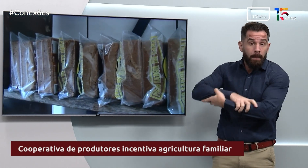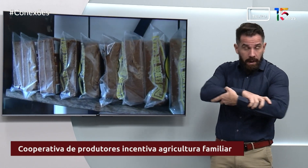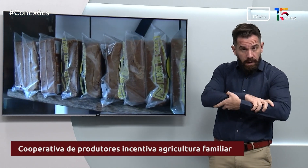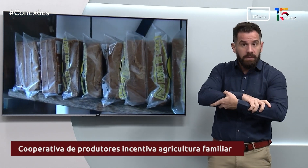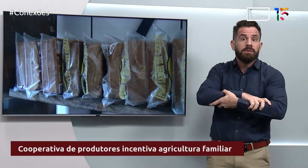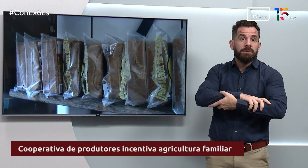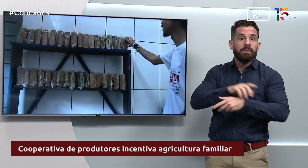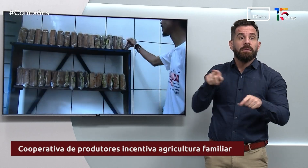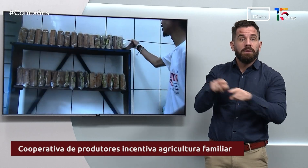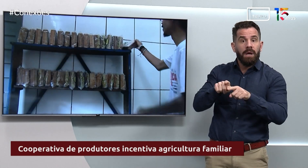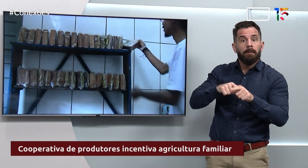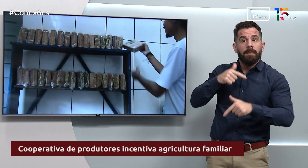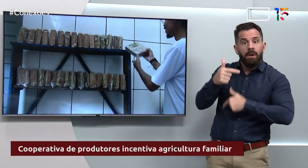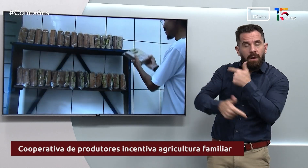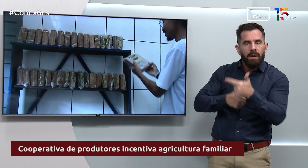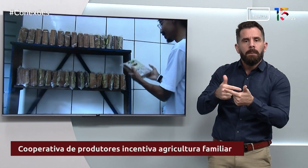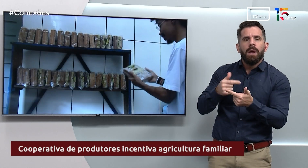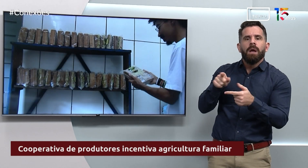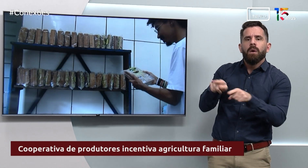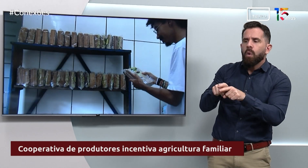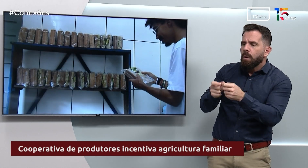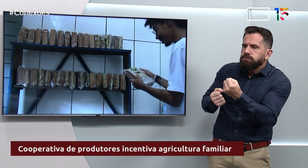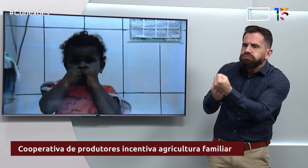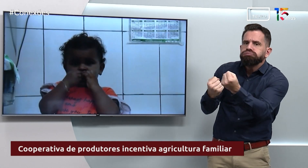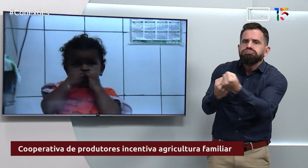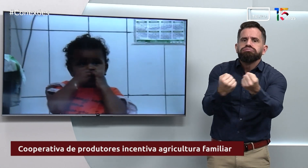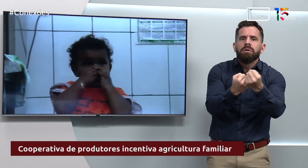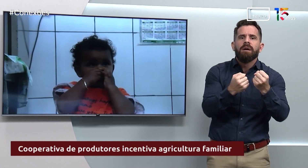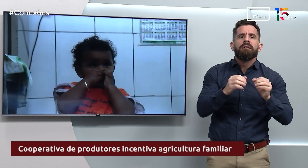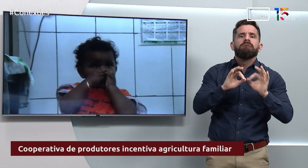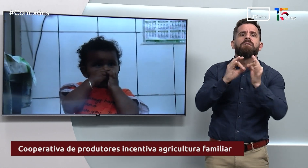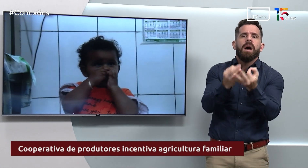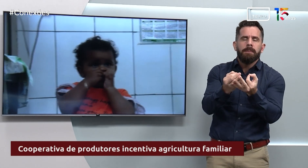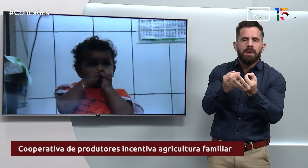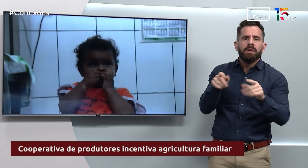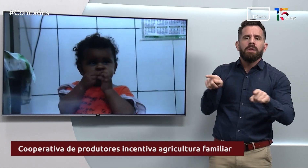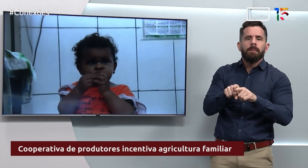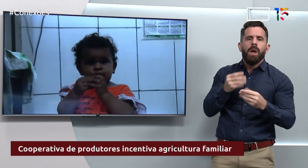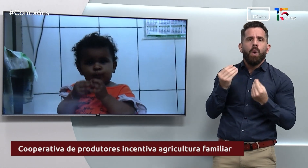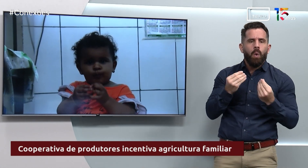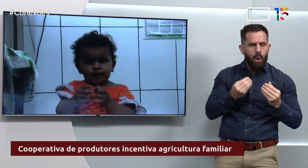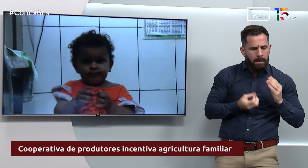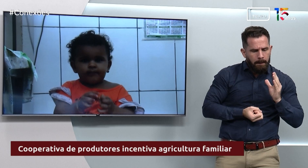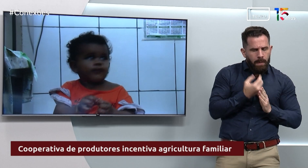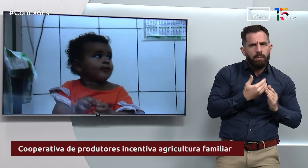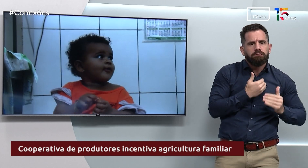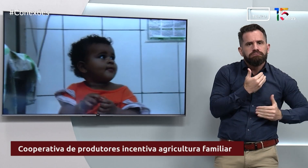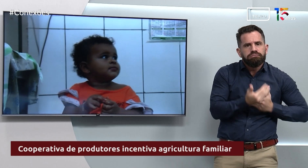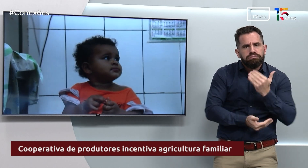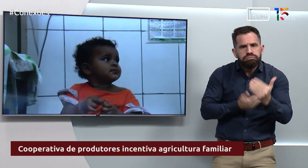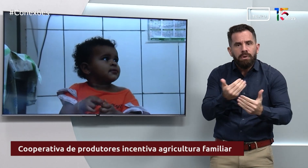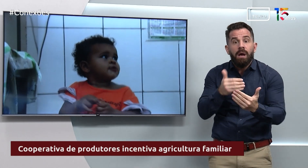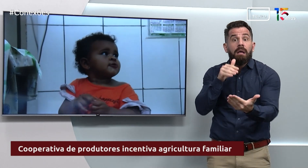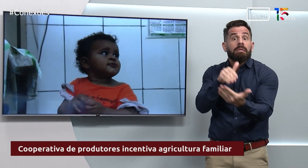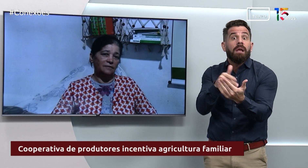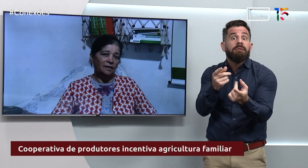também dando assistência às famílias com o objetivo de melhorar os processos envolvidos, desde a produção até a